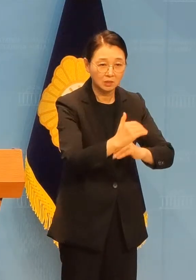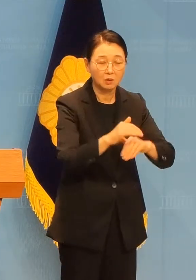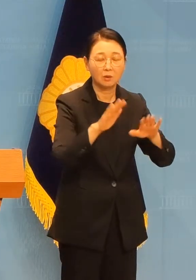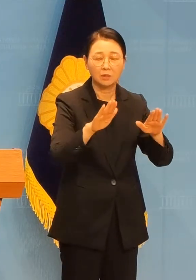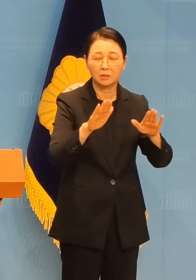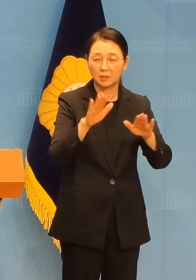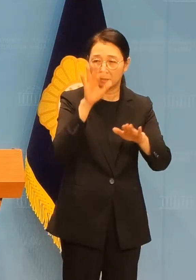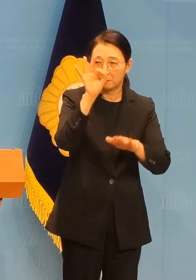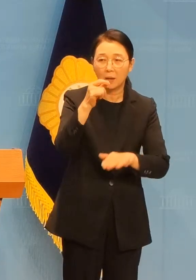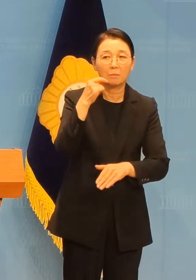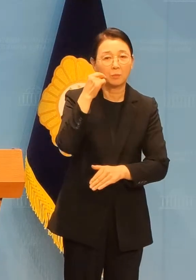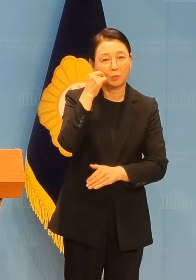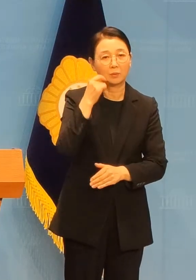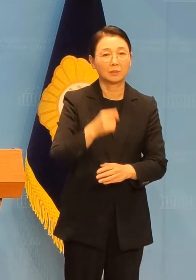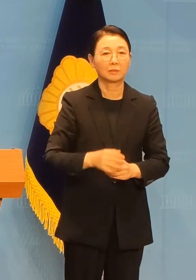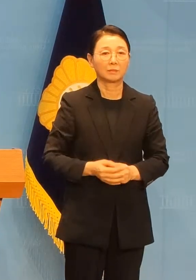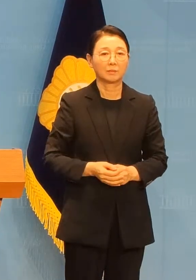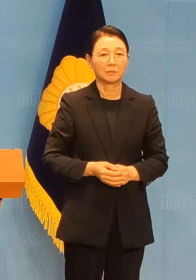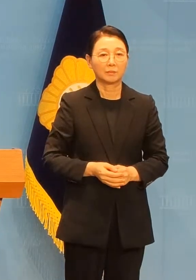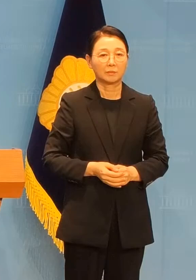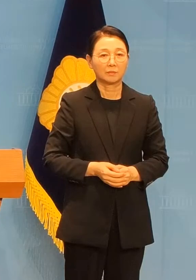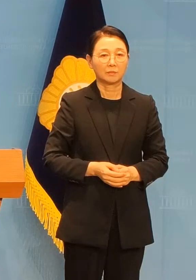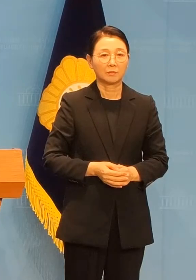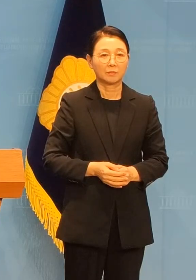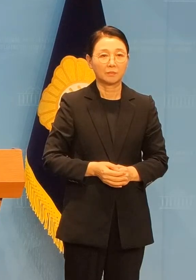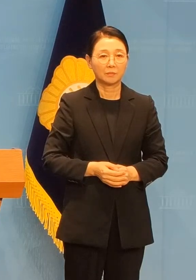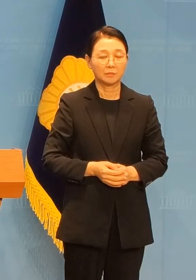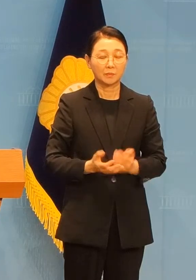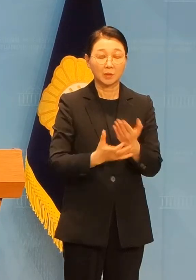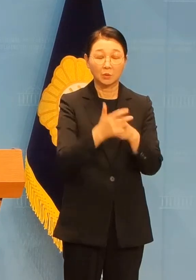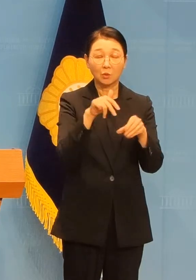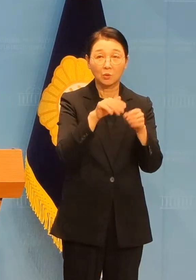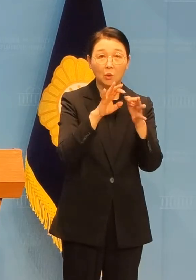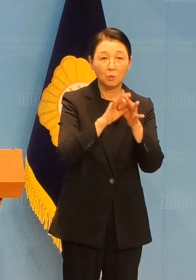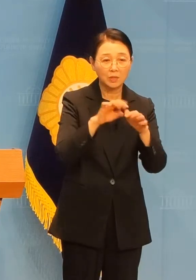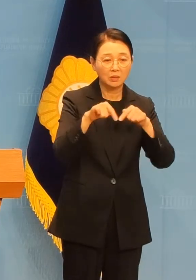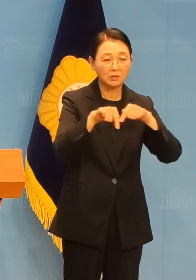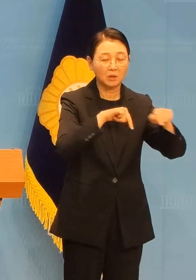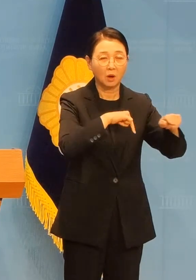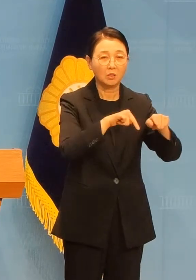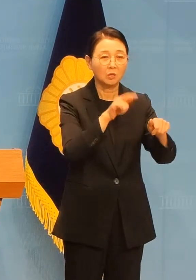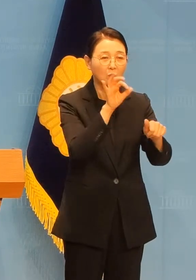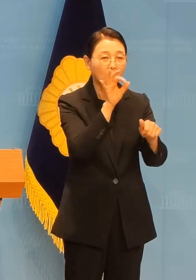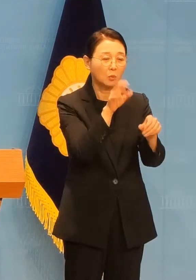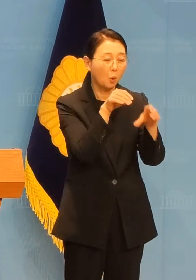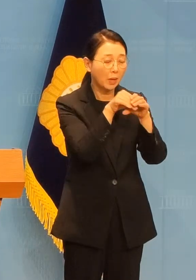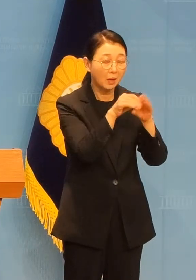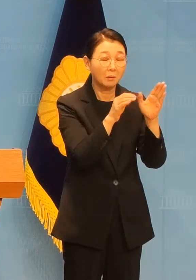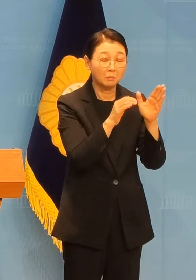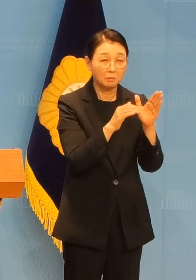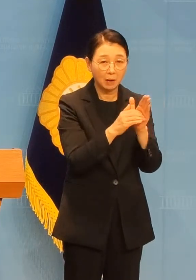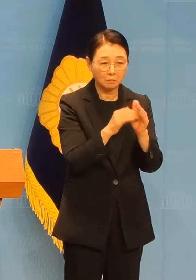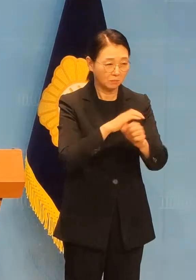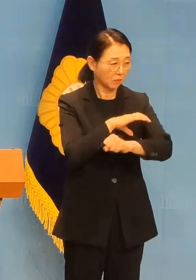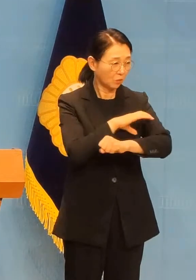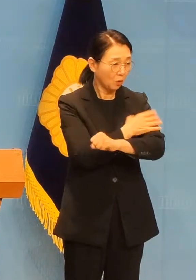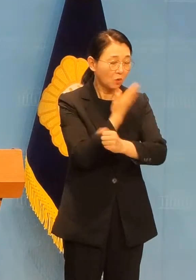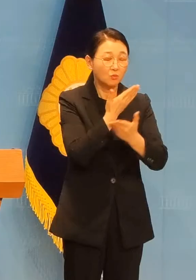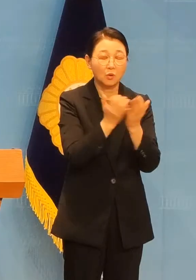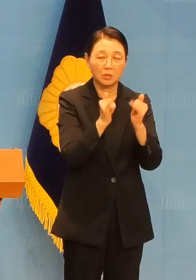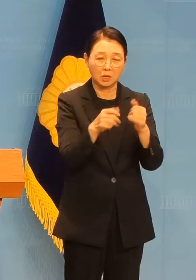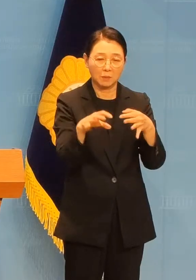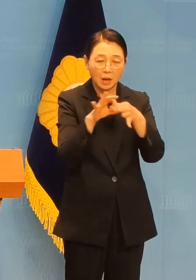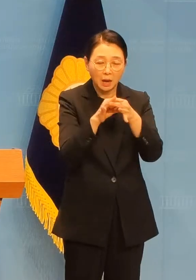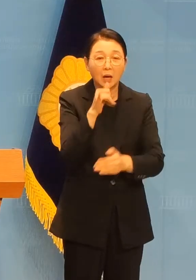없는 수준에 이르렀기 때문입니다. 통일교를 둘러싼 정치권 노비와 권력 핵심과의 유착 의혹,